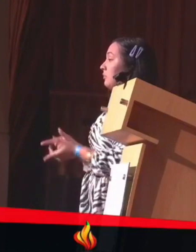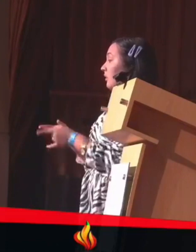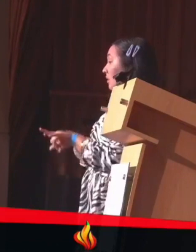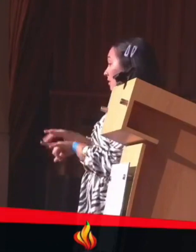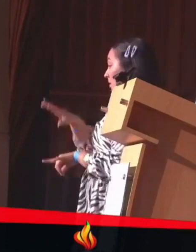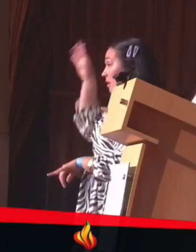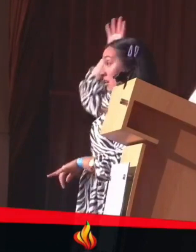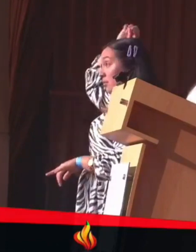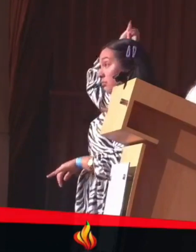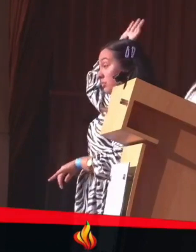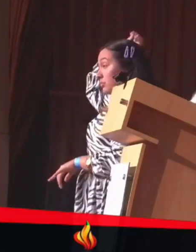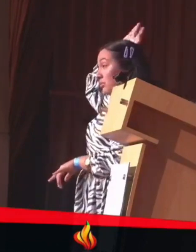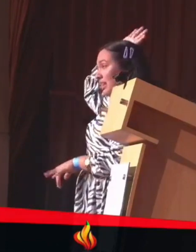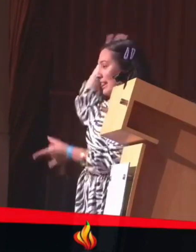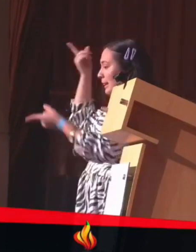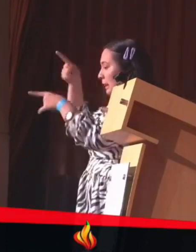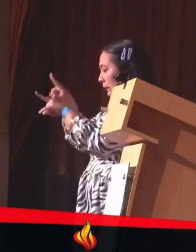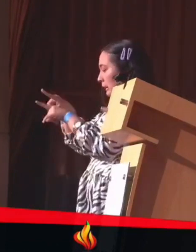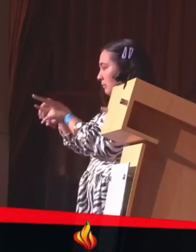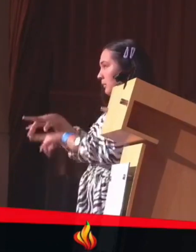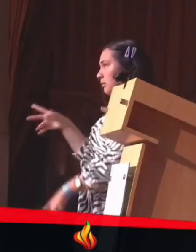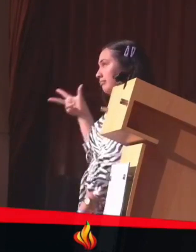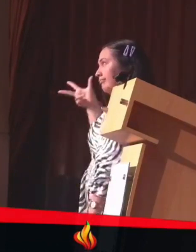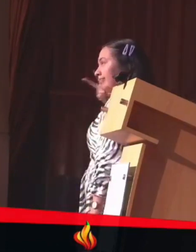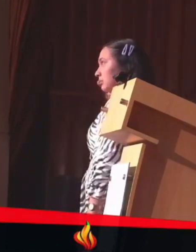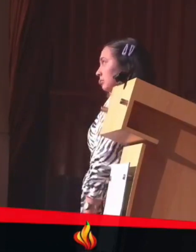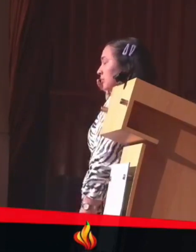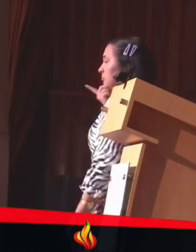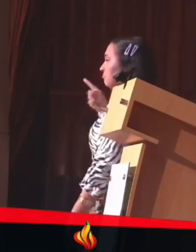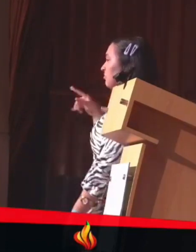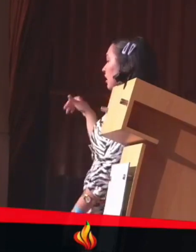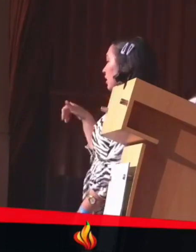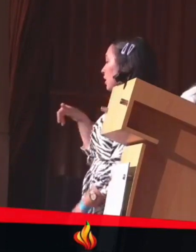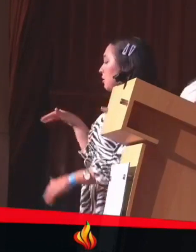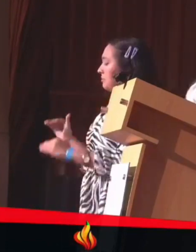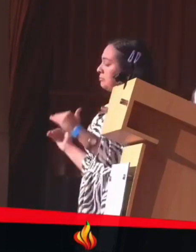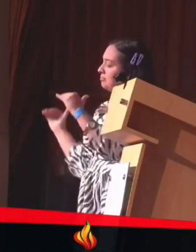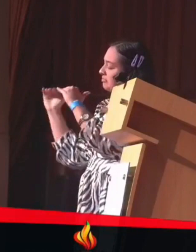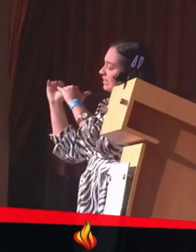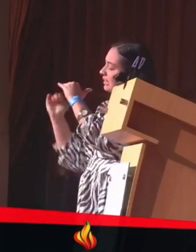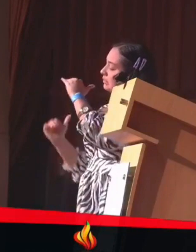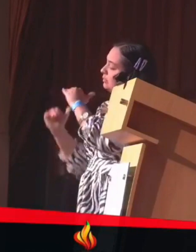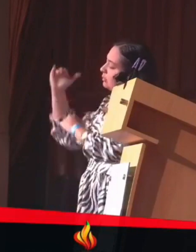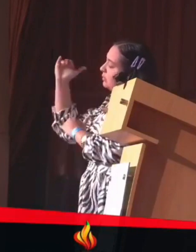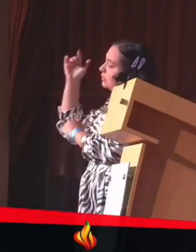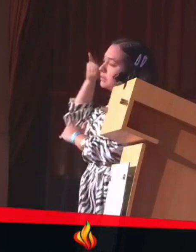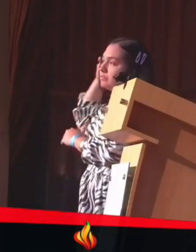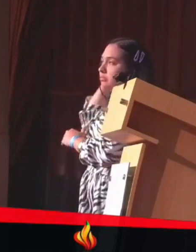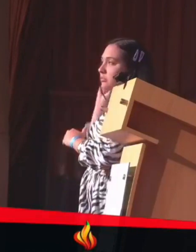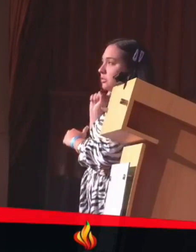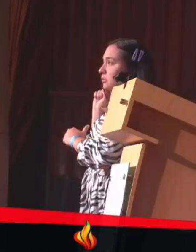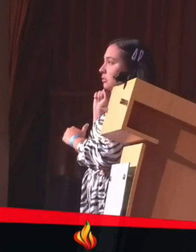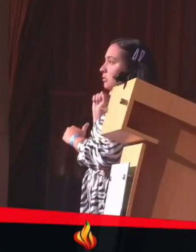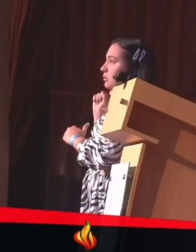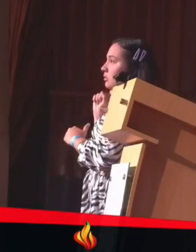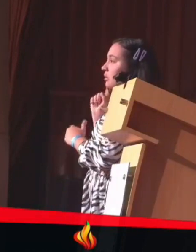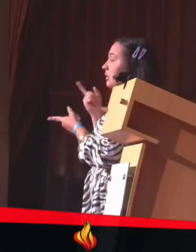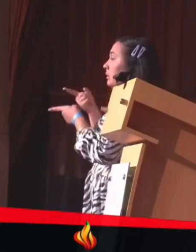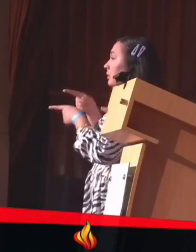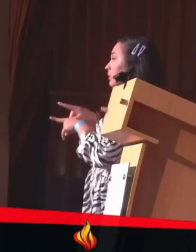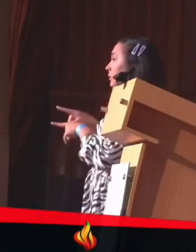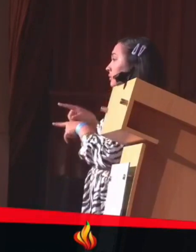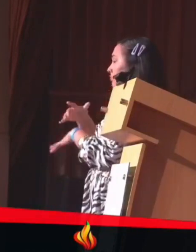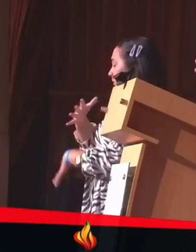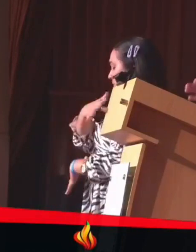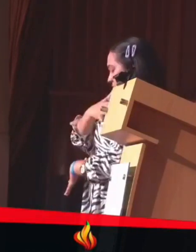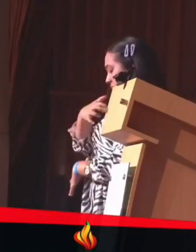con sonidos que el ser humano no percibe. Entre otros animales, el tigre, el